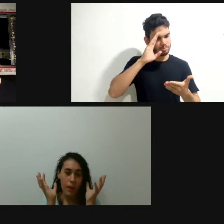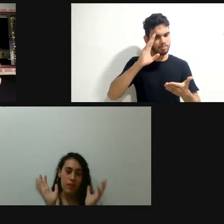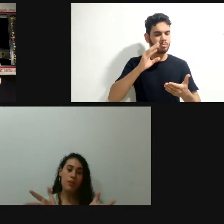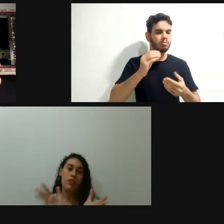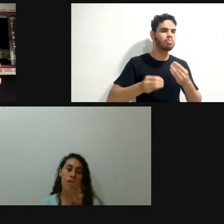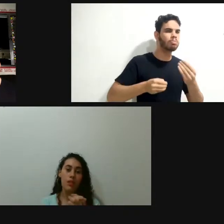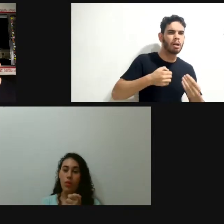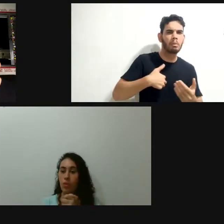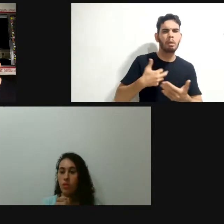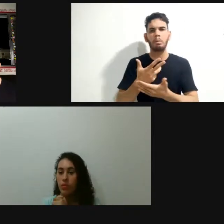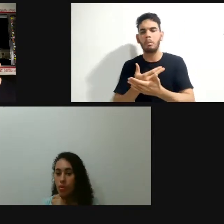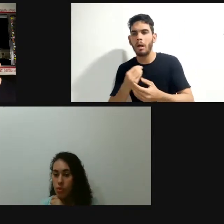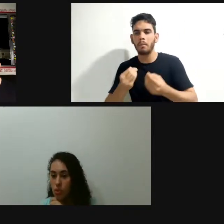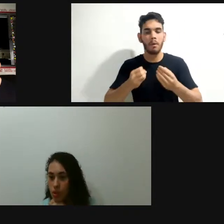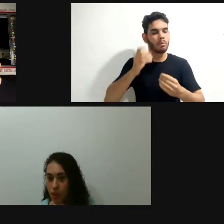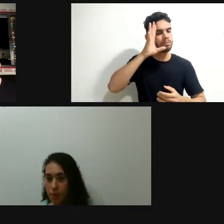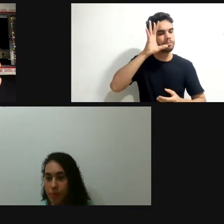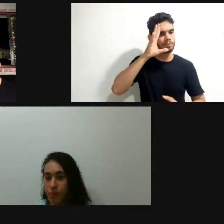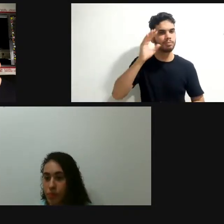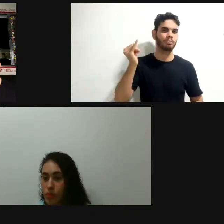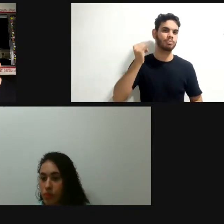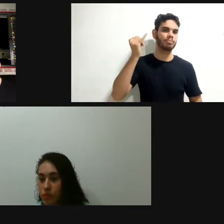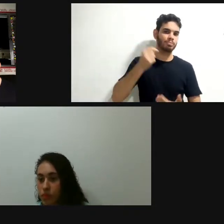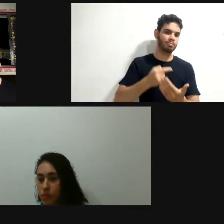uma máxima de atenção quando você for construir.